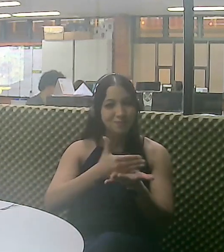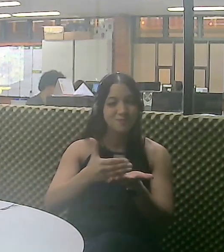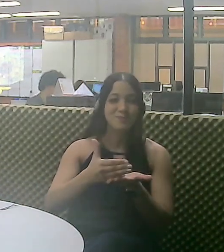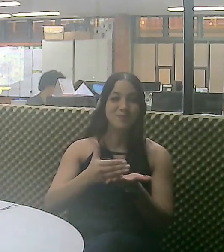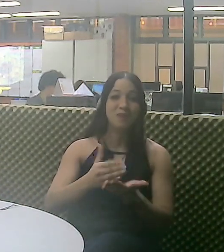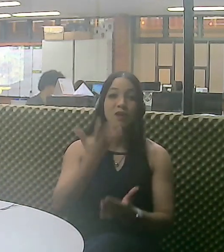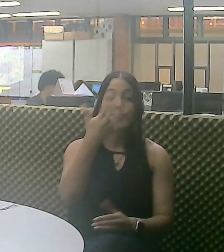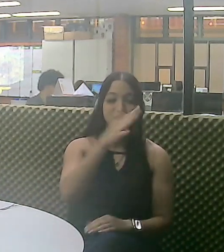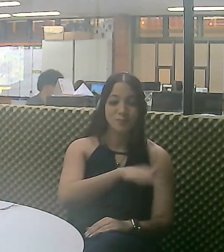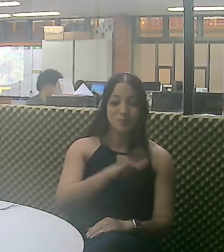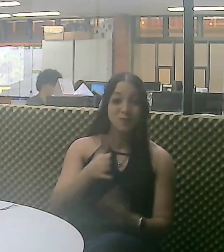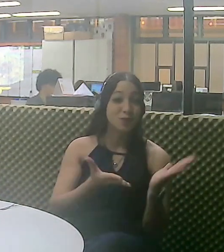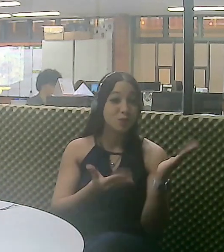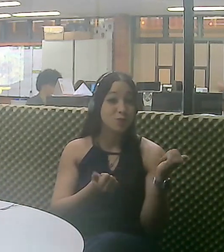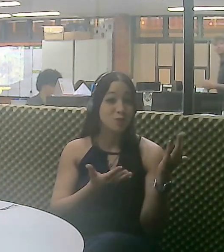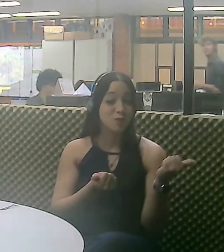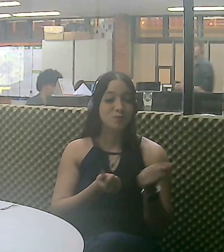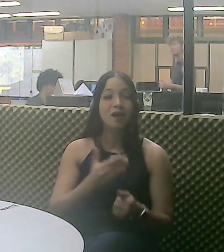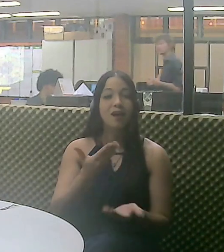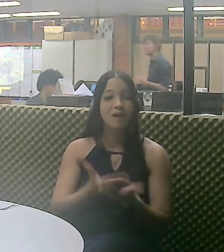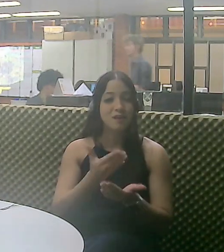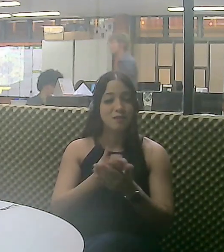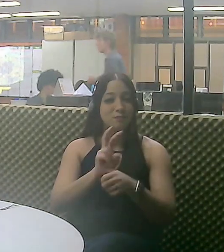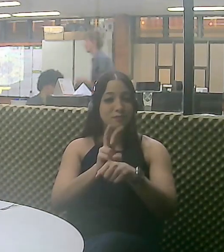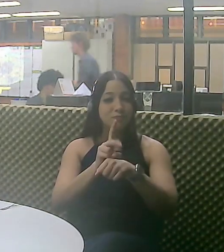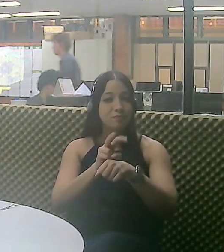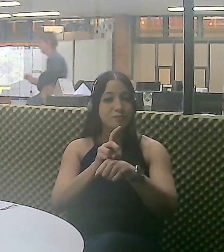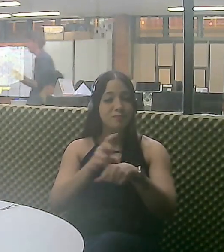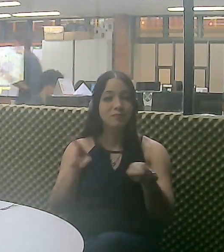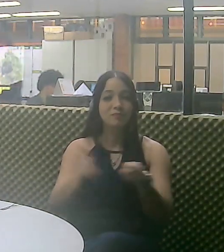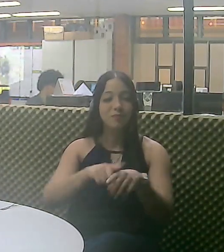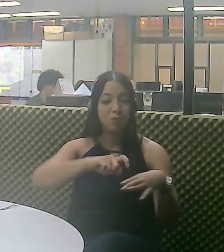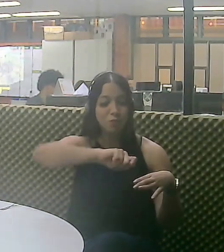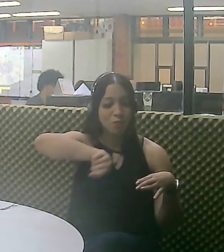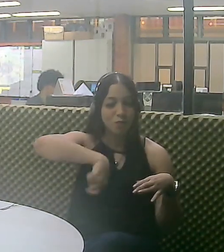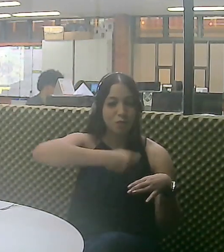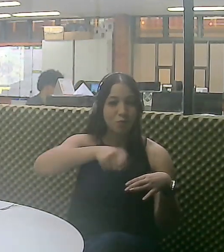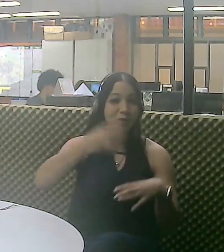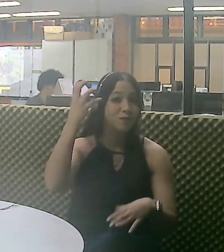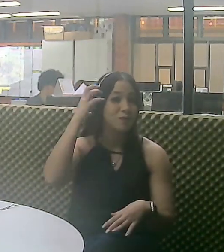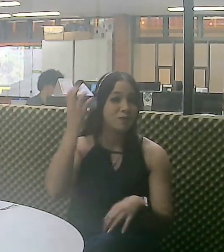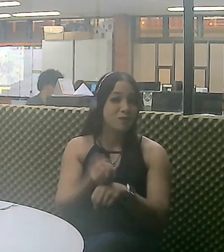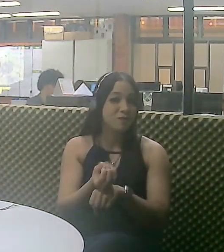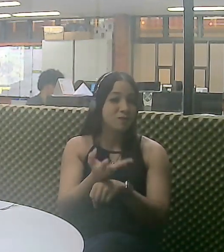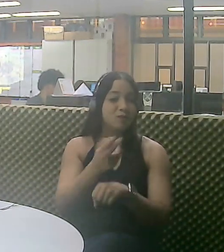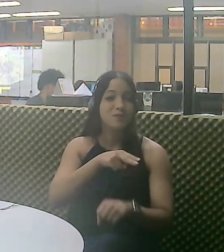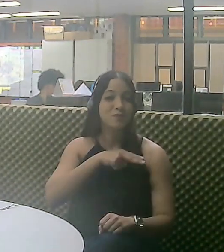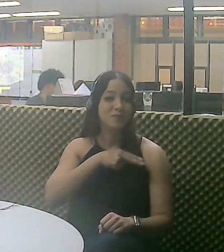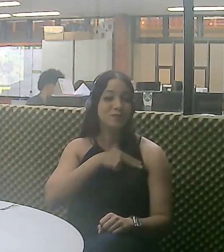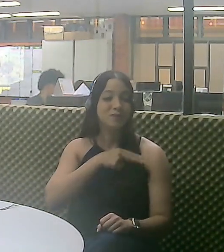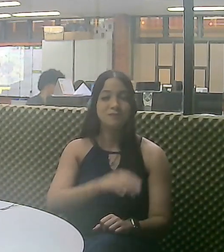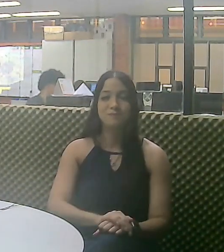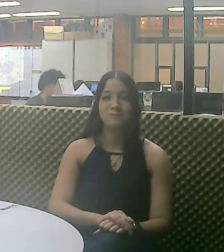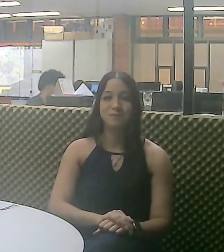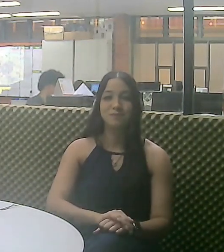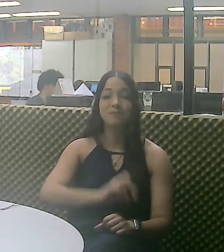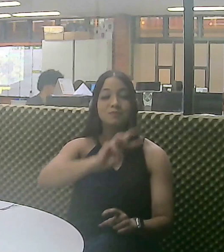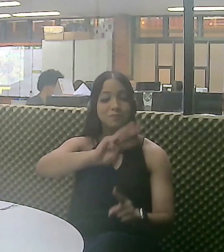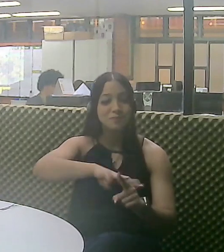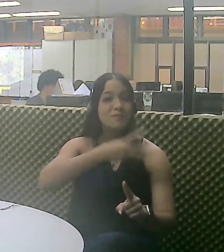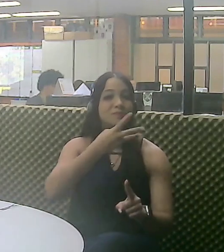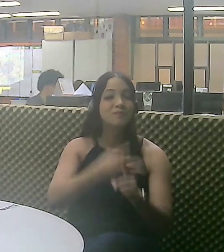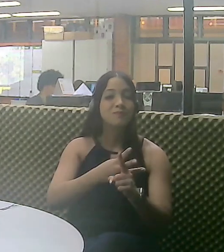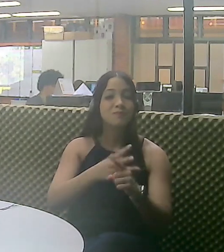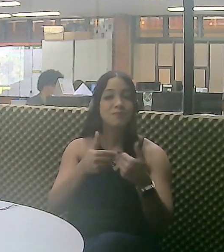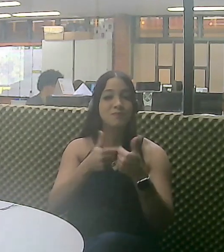nossas crianças e jovens agora tem aulas de robótica culinária e podcast no Snipers multiplicamos por